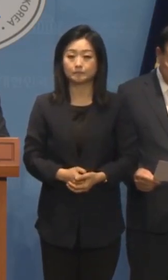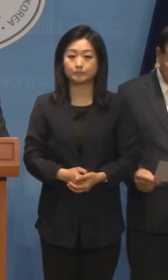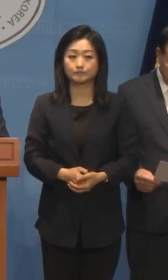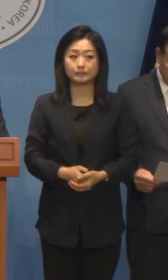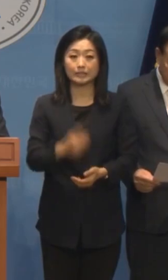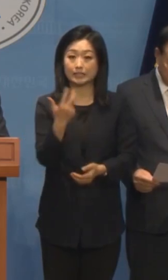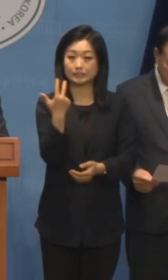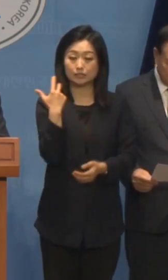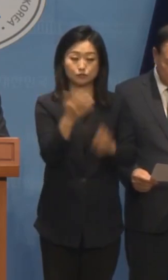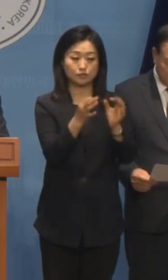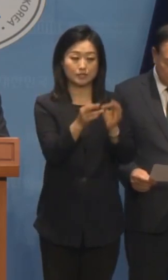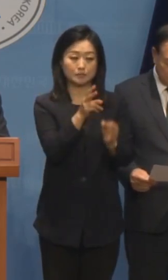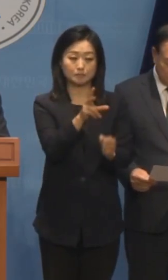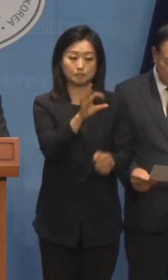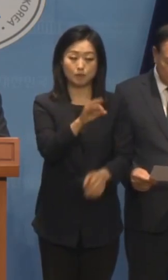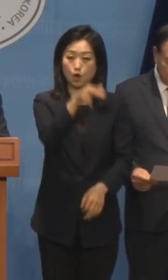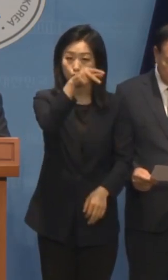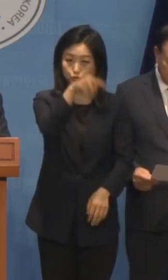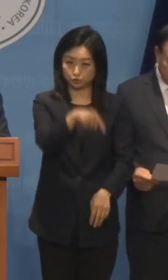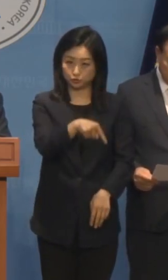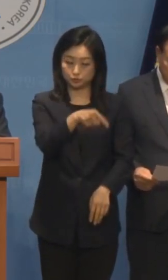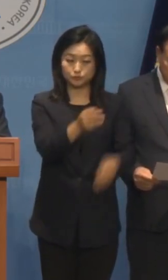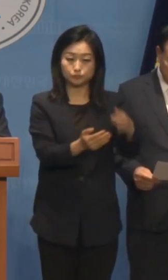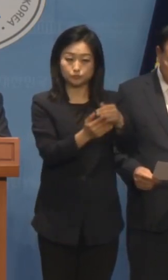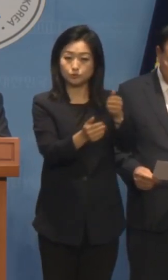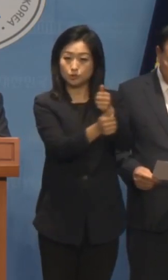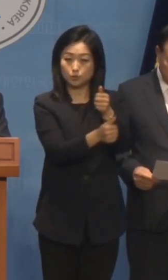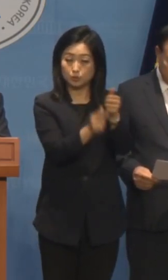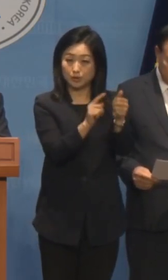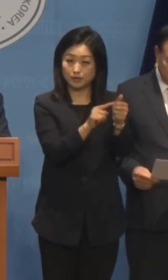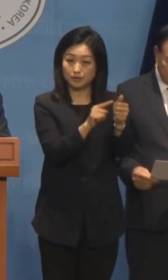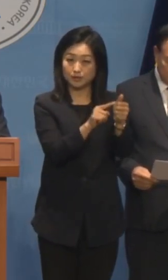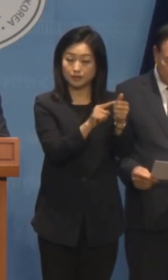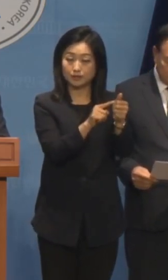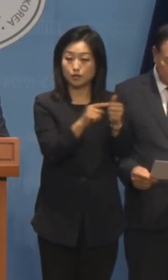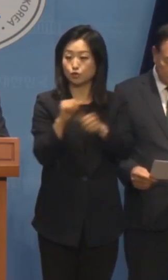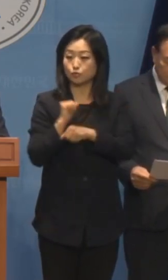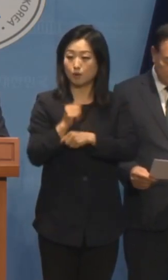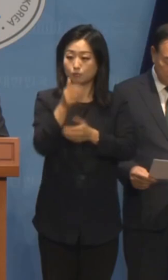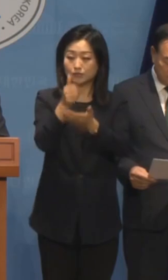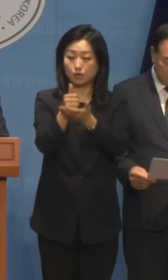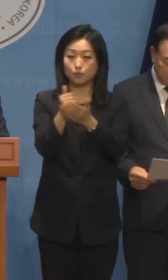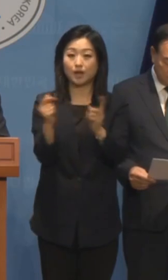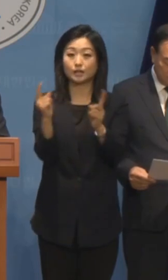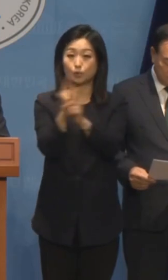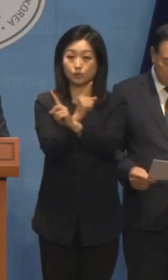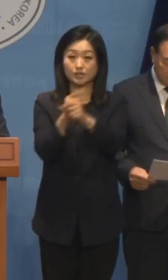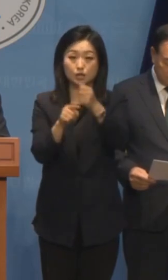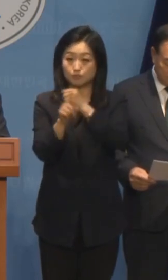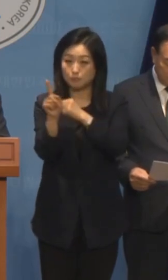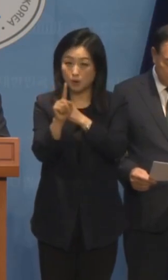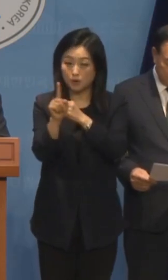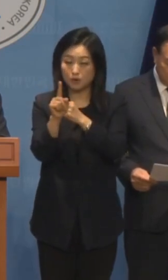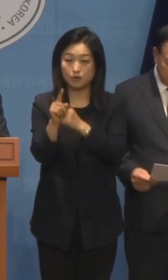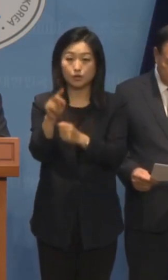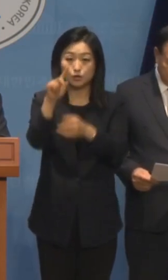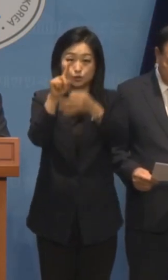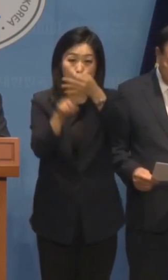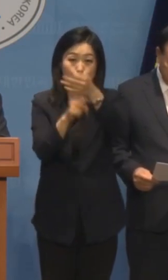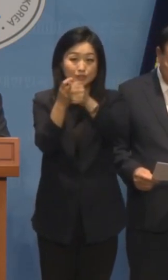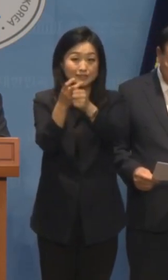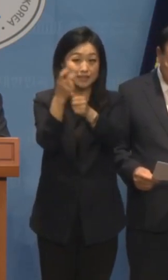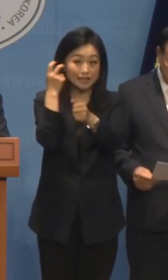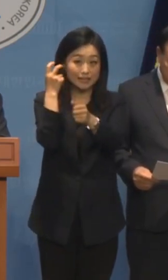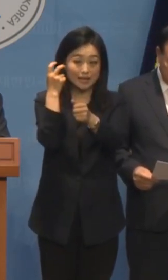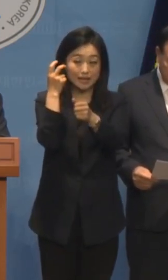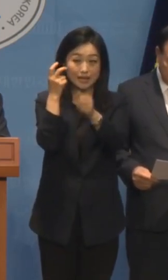지난주 김병주 최고위원은 김용현 국방장관 교체에 대해 탄핵 정국에 접어들면